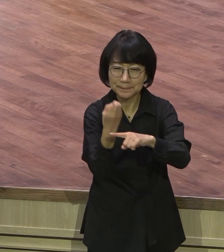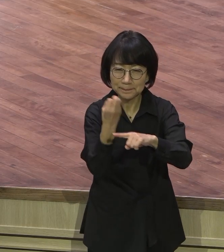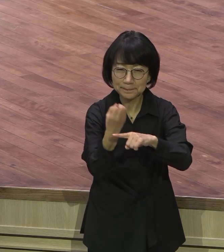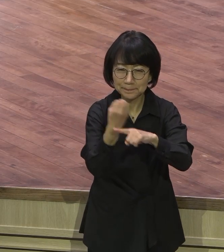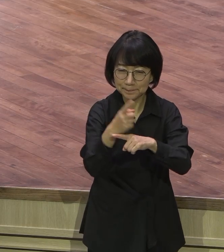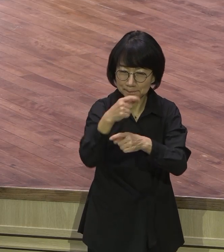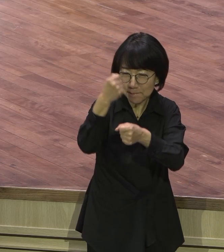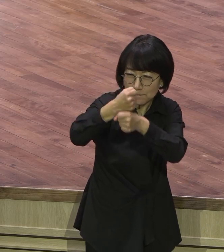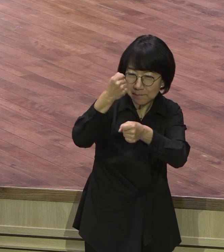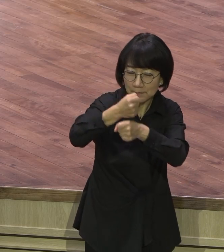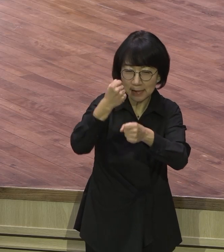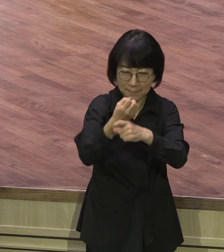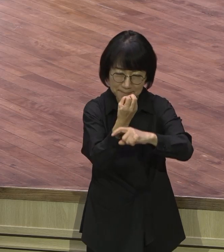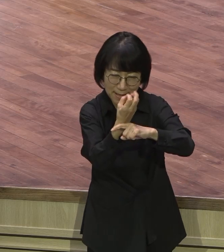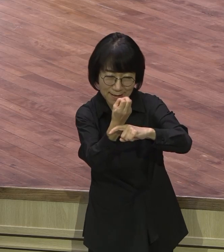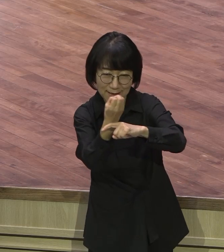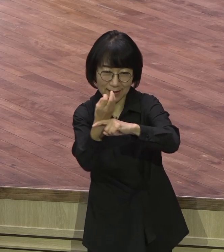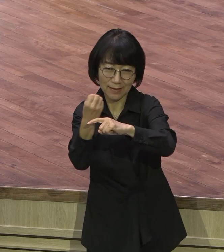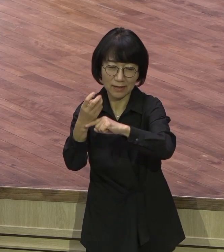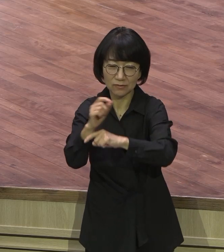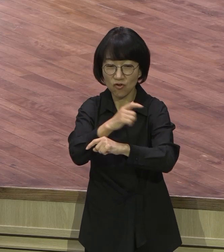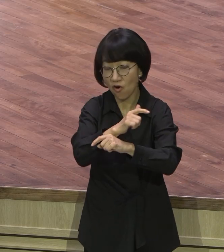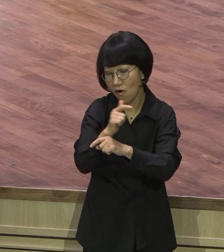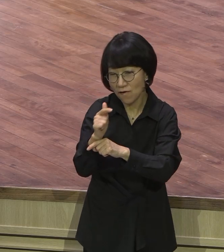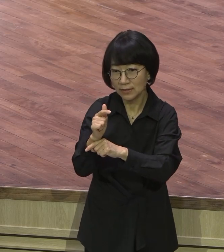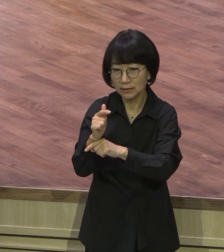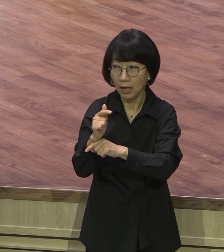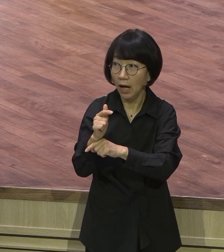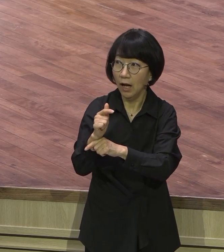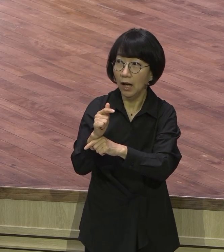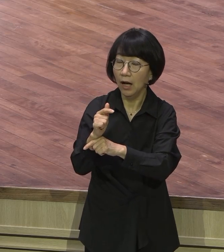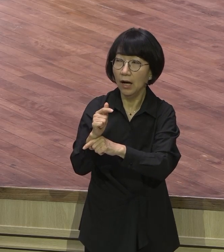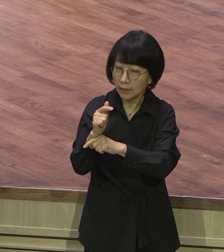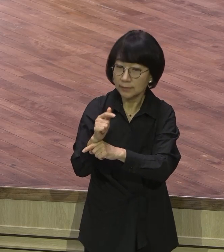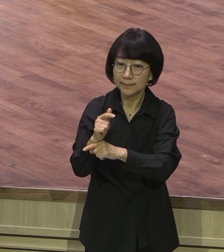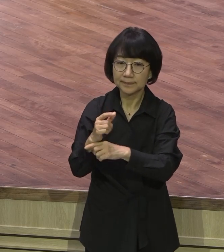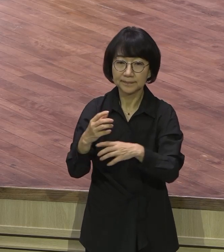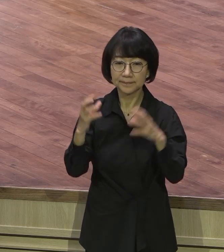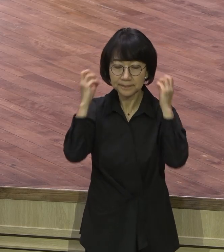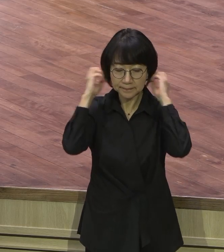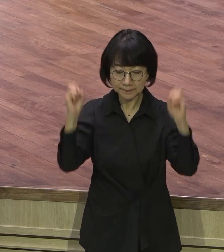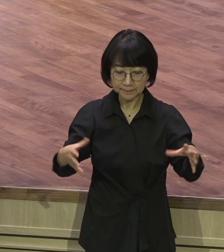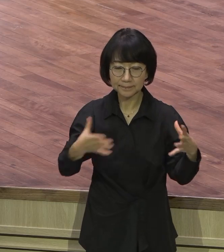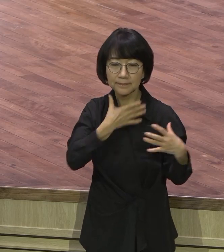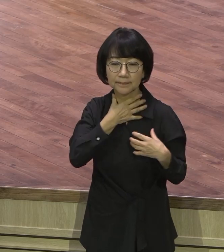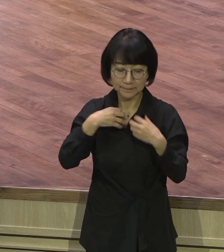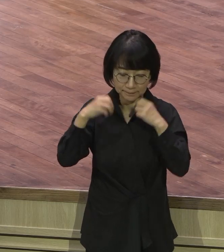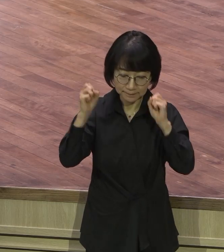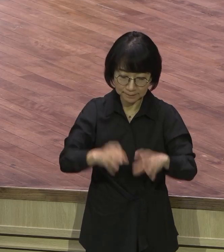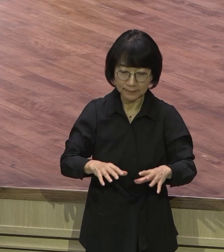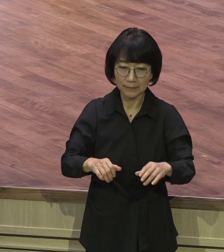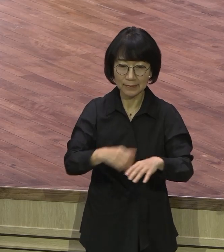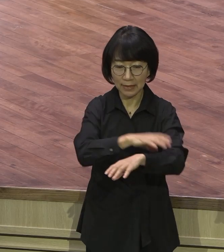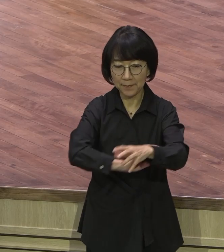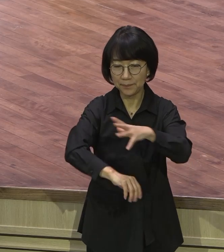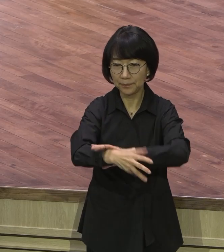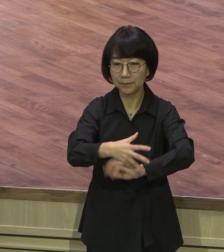보석들이잖아요. 즉시 다 이스라엘 백성들 제거하는 데 순종을 했어요.